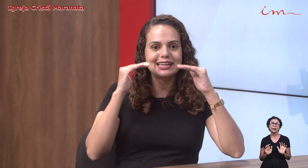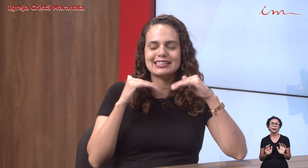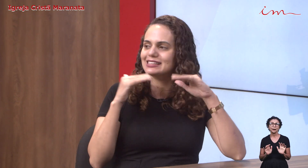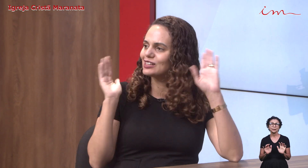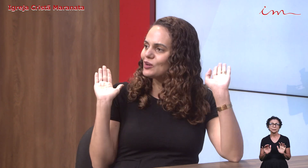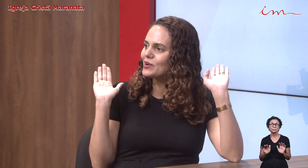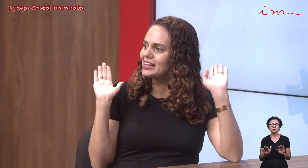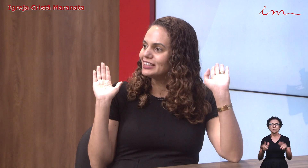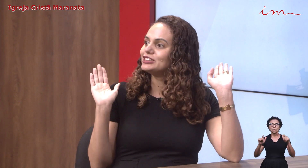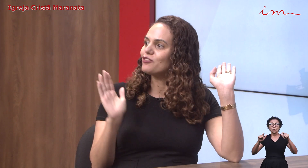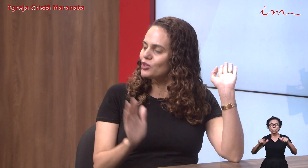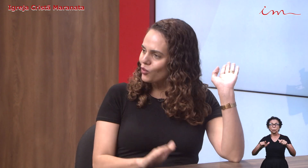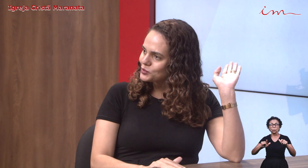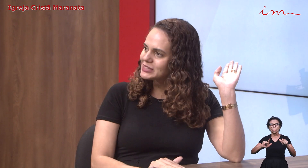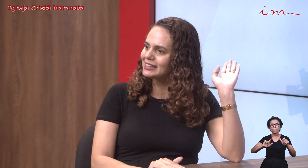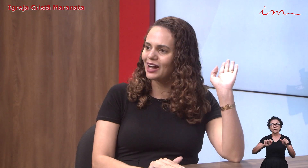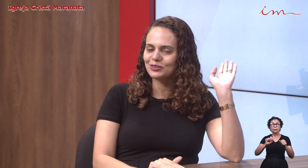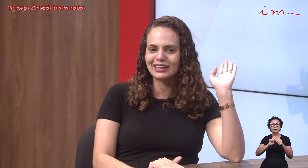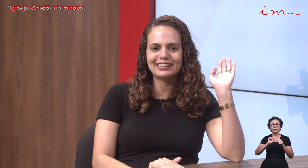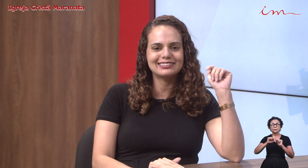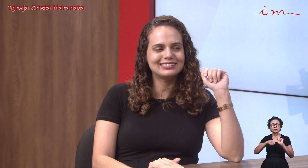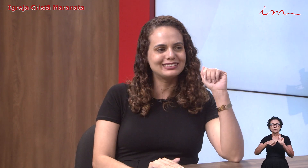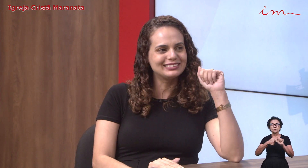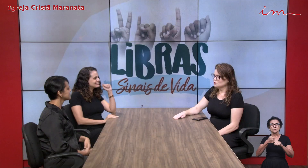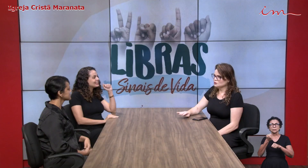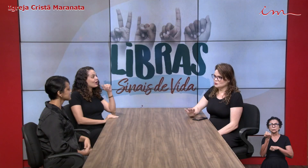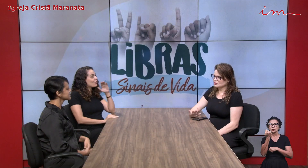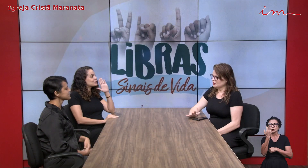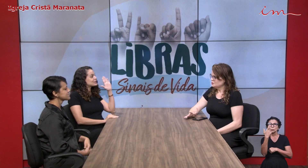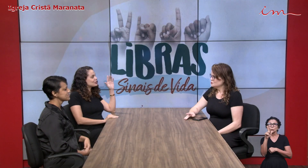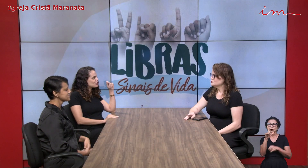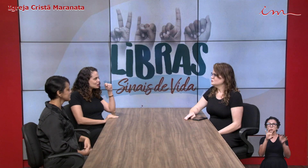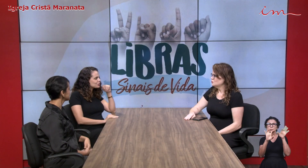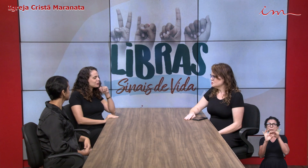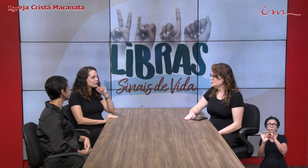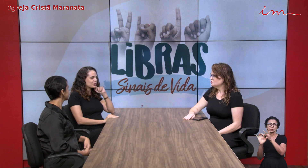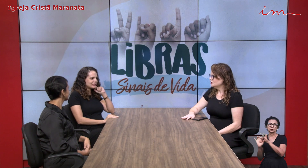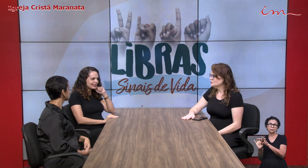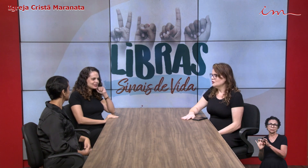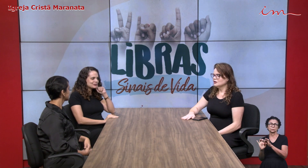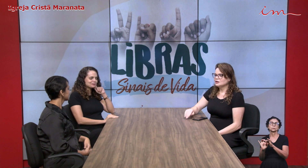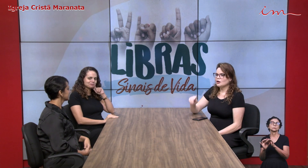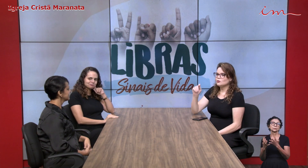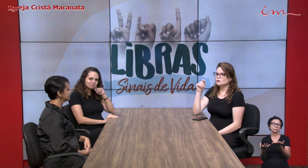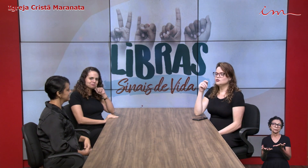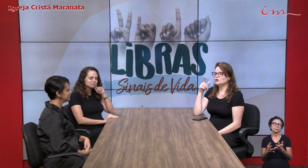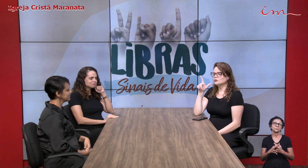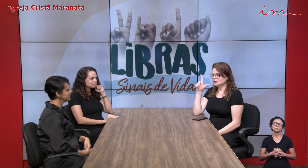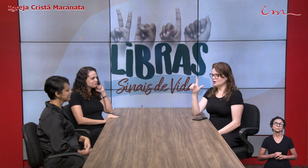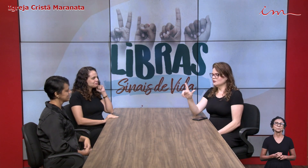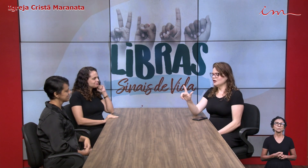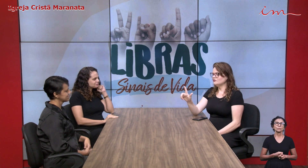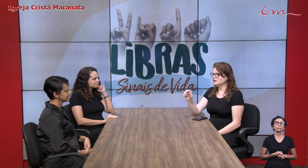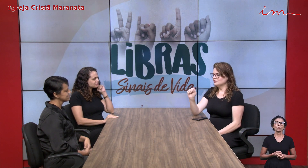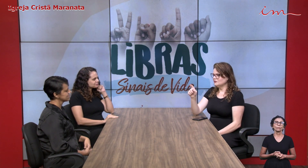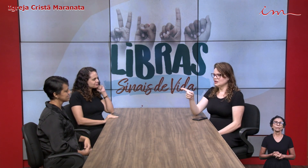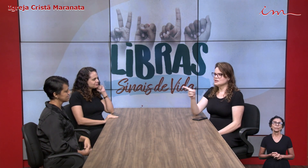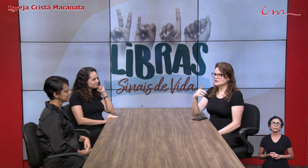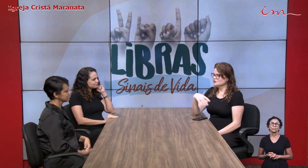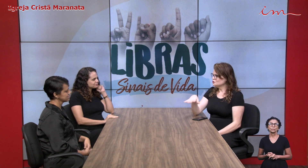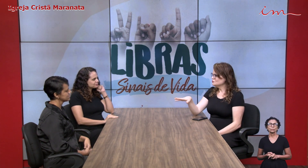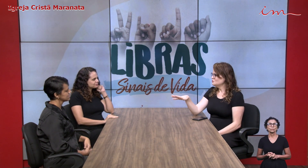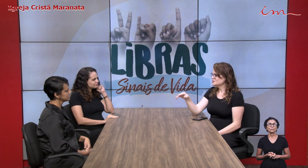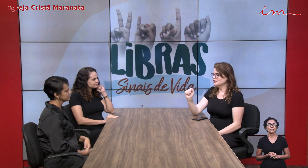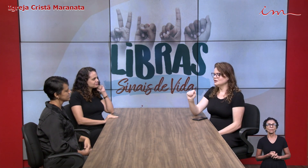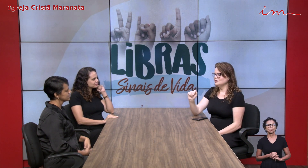muda a localização, já virou outro sinal, né? Sim, já dá outro contexto. Outro sentido, outro contexto. Que nem o de ontem, né? Eu estava falando até com a Vanessa